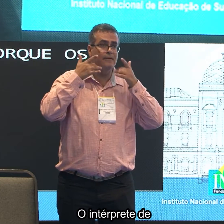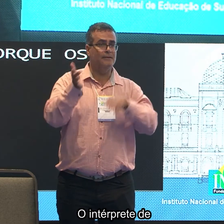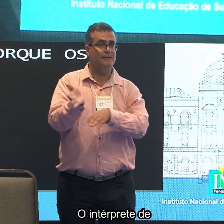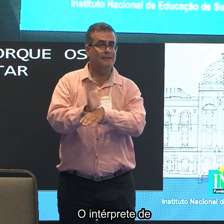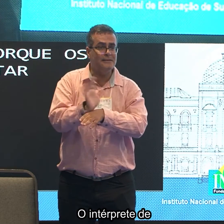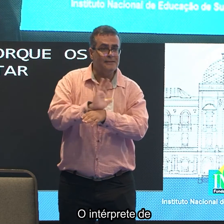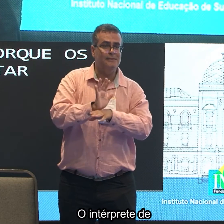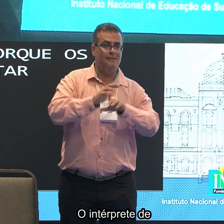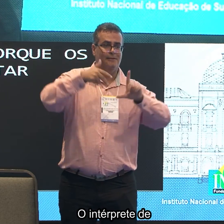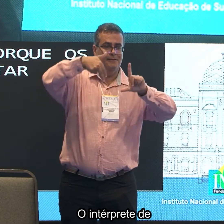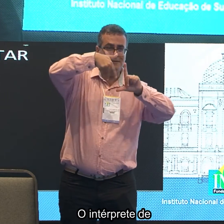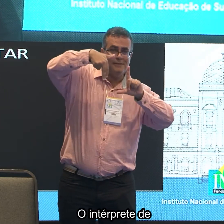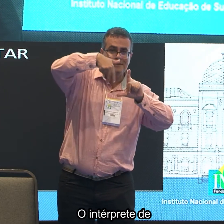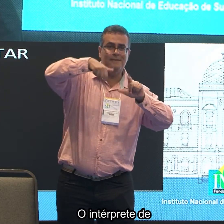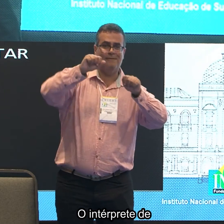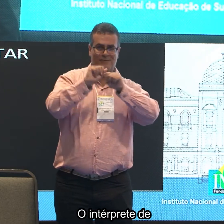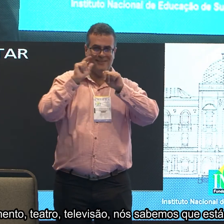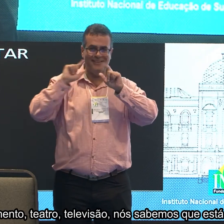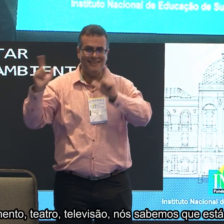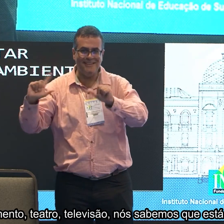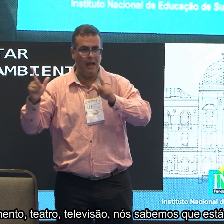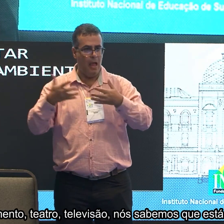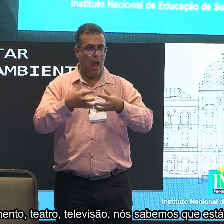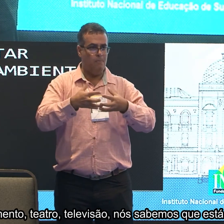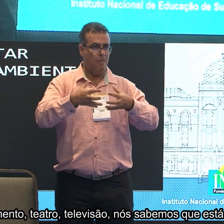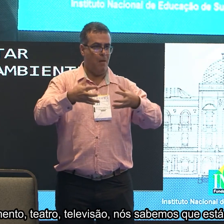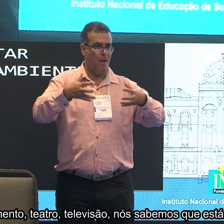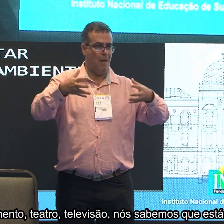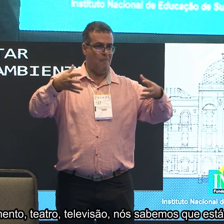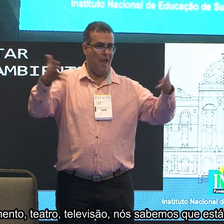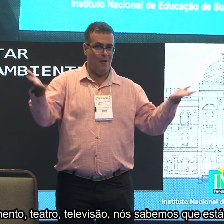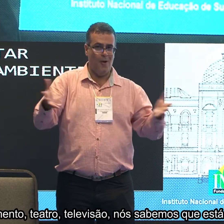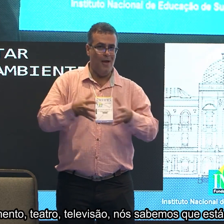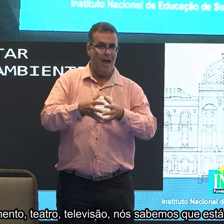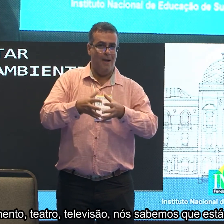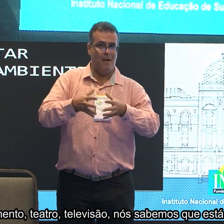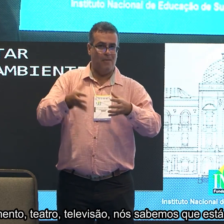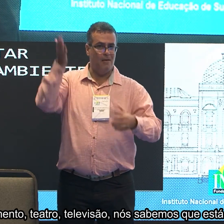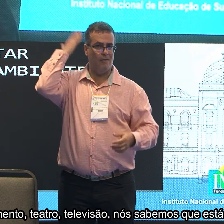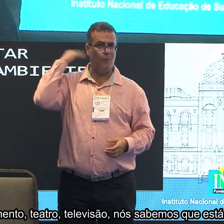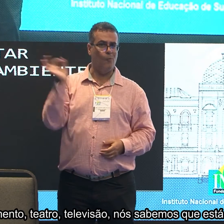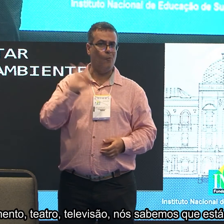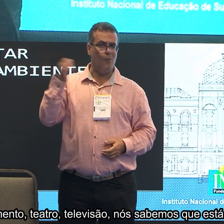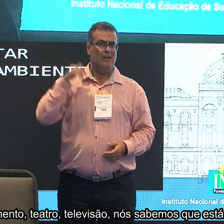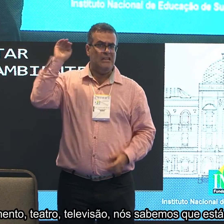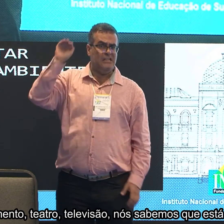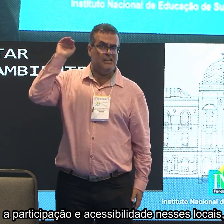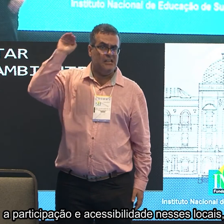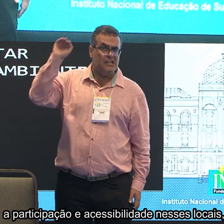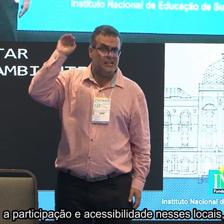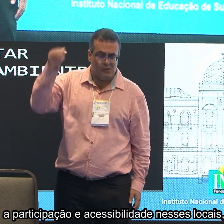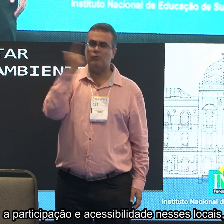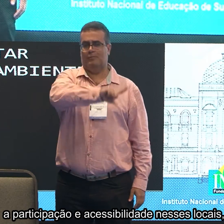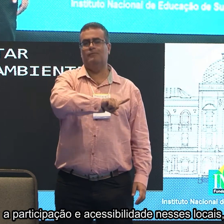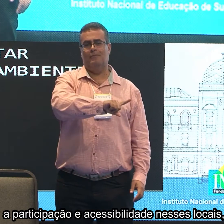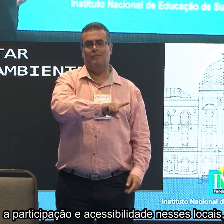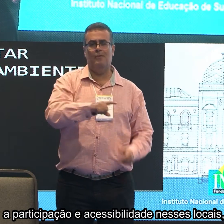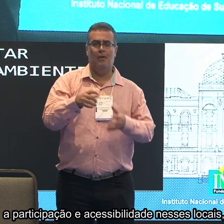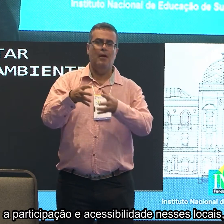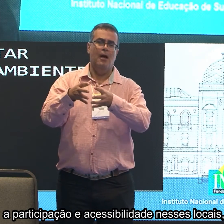o intérprete de entretenimento, teatro, cinema, televisão, nós sabemos que está crescendo a participação